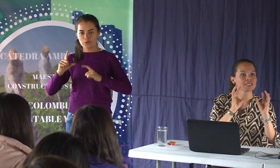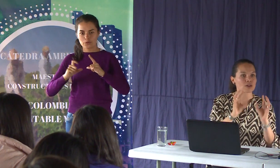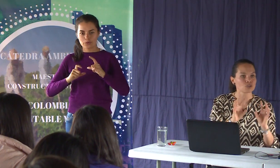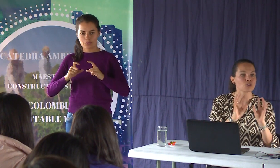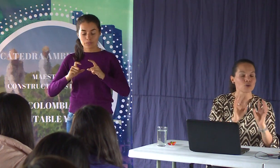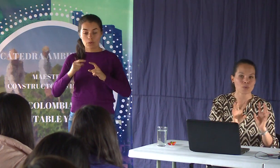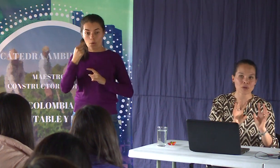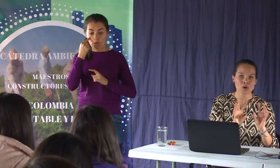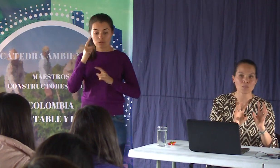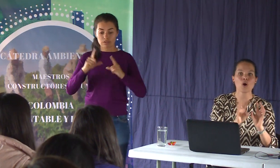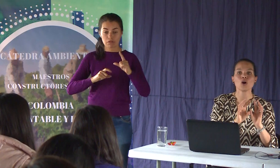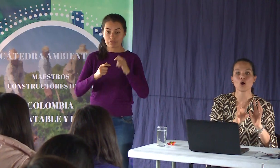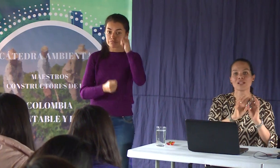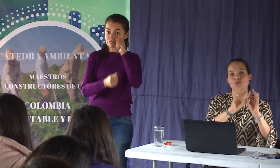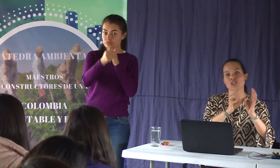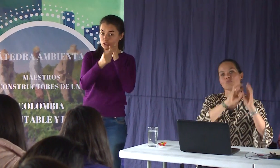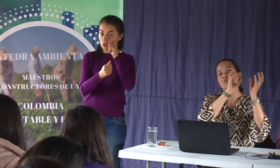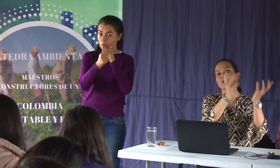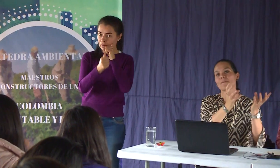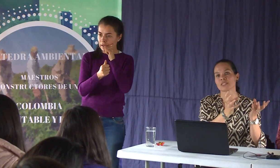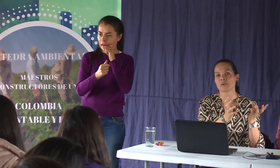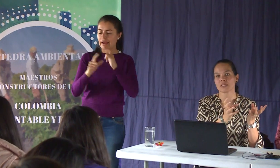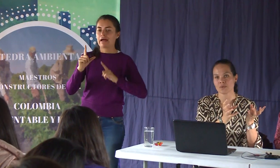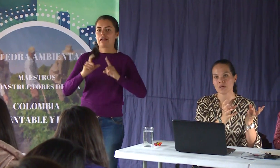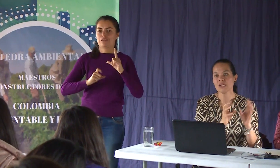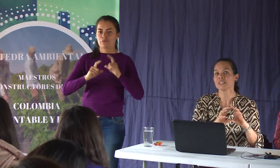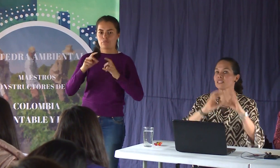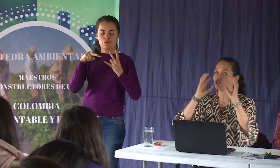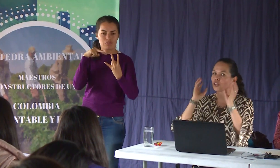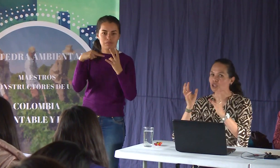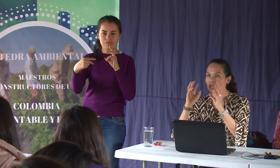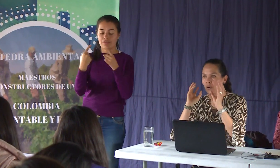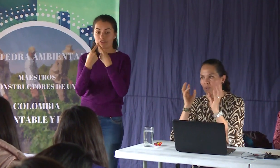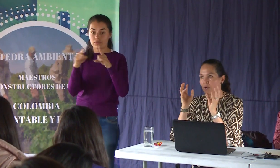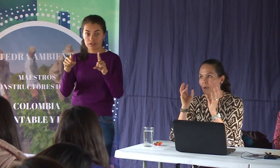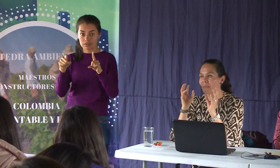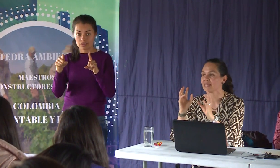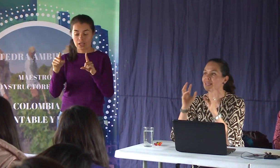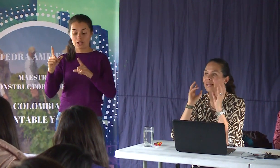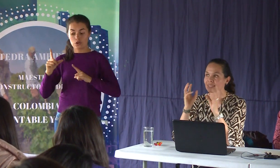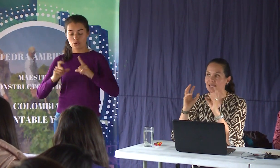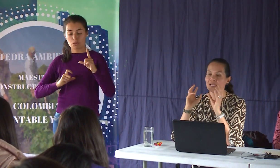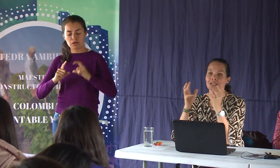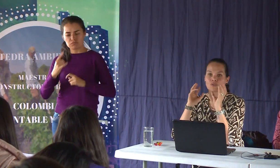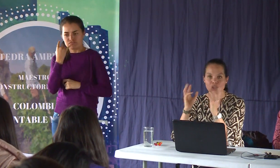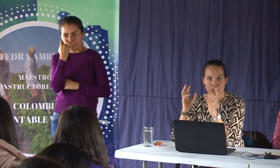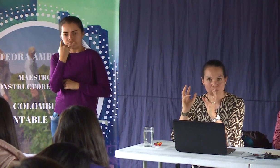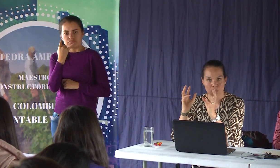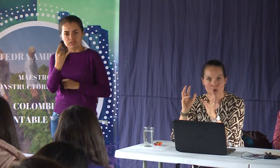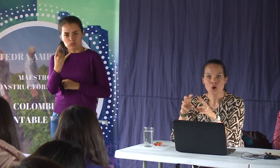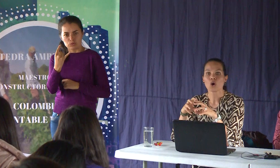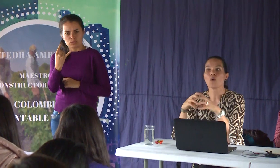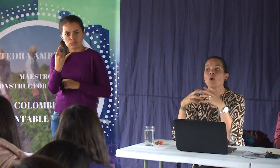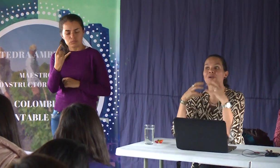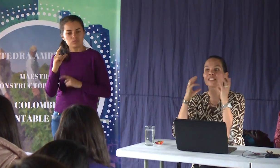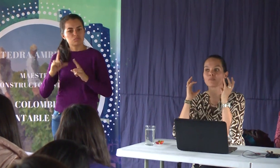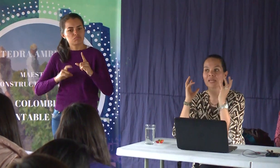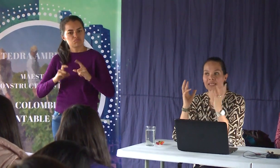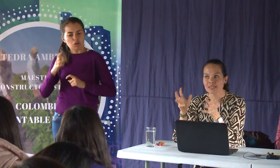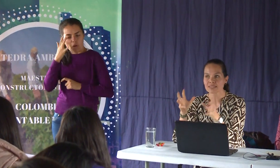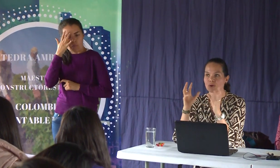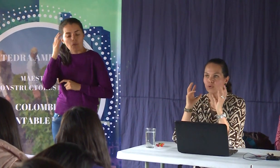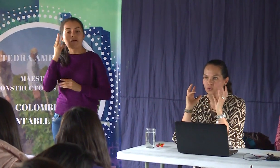motor de desarrollo económico, pongo el turismo en una perspectiva. Si yo digo me interesa el turismo como